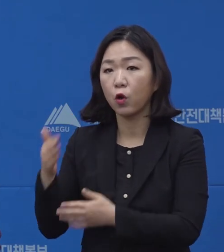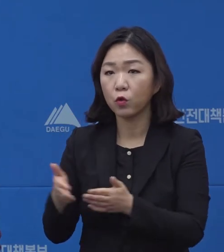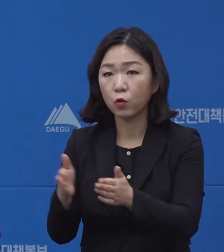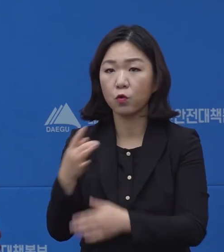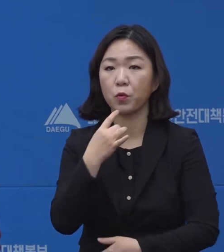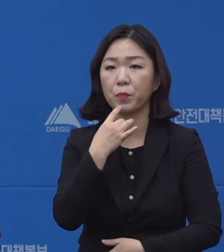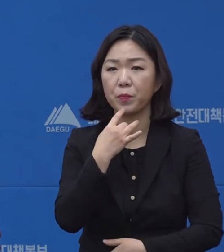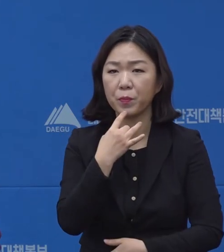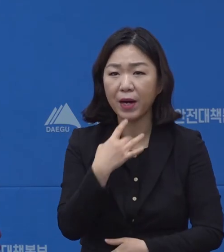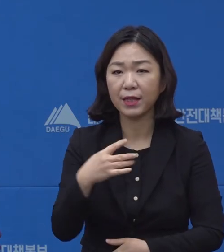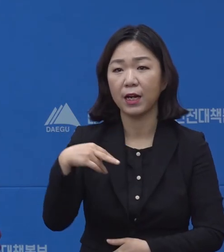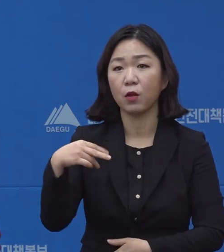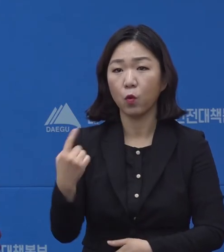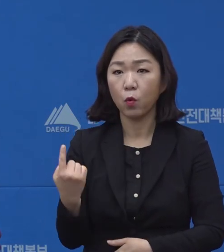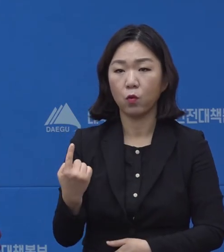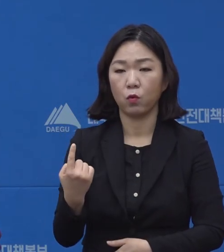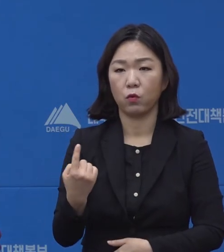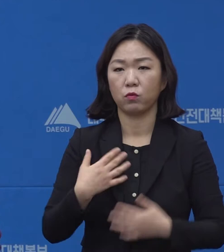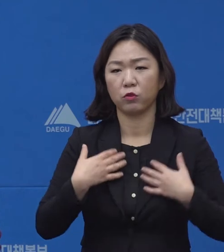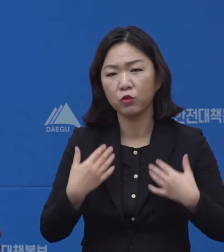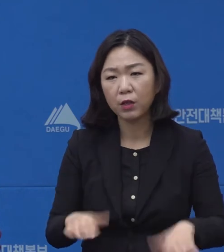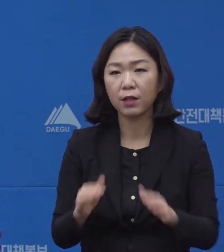대해서만이라도 취약계층에 대한